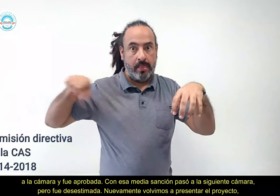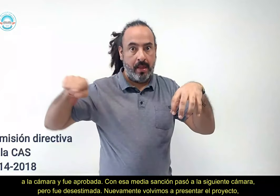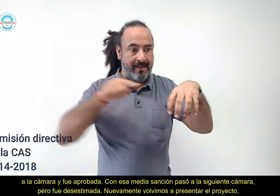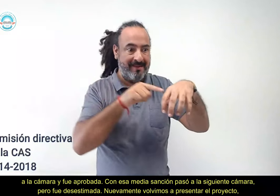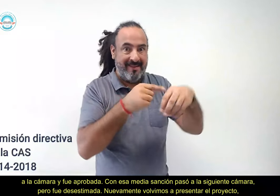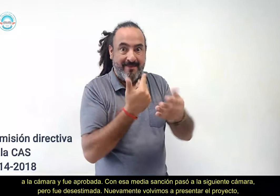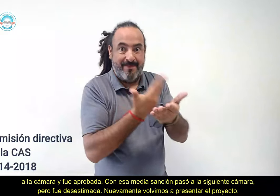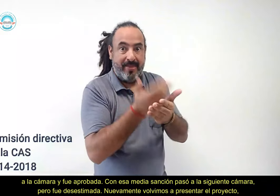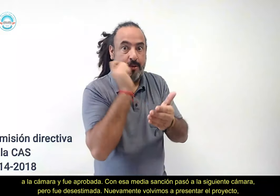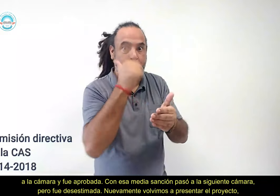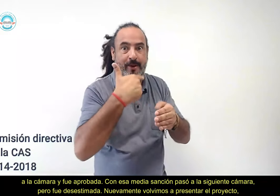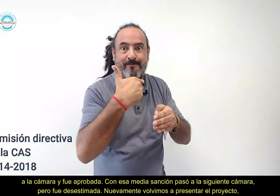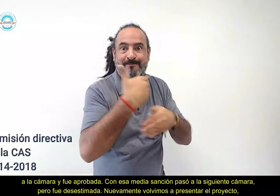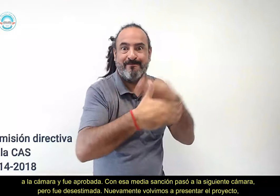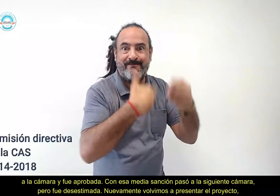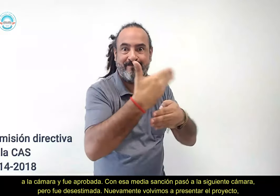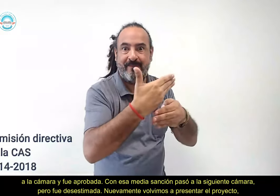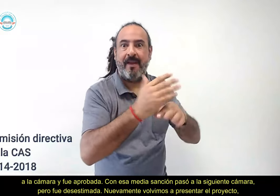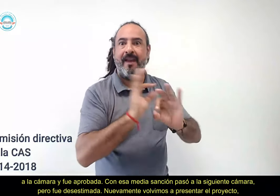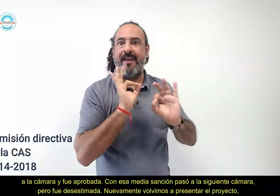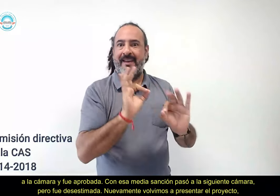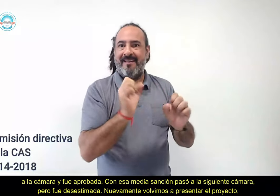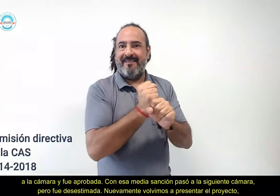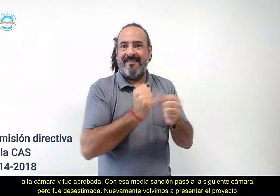siguiente Cámara, pero fue desestimada.